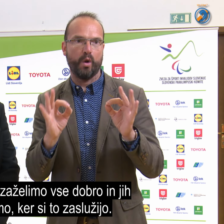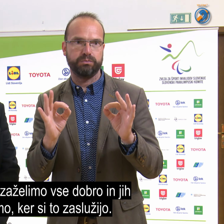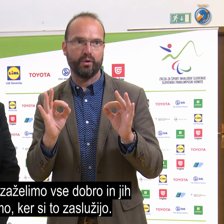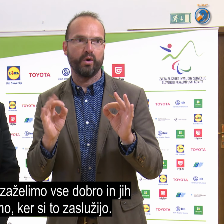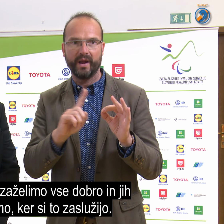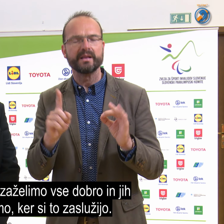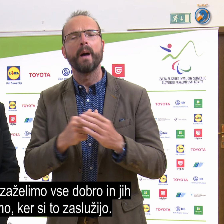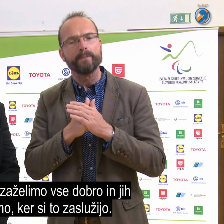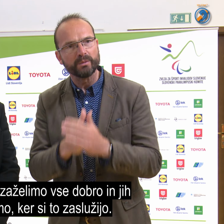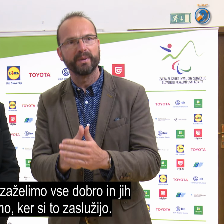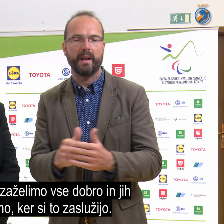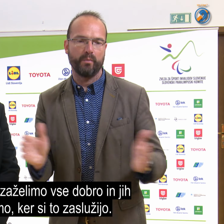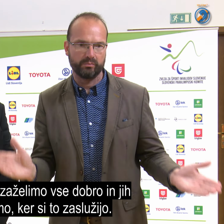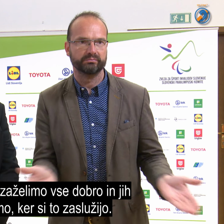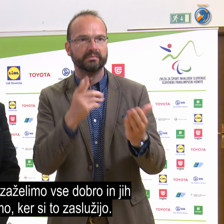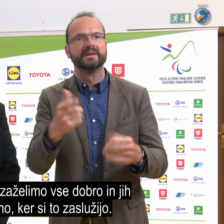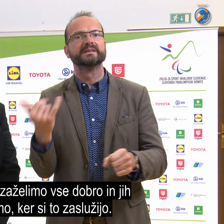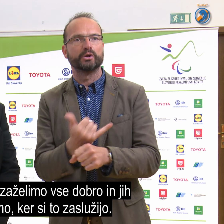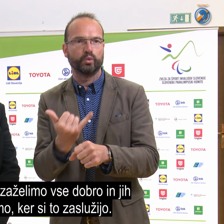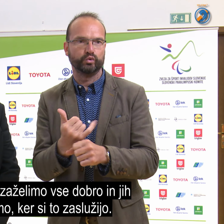in jih podpiramo, ker si to zaslužijo.